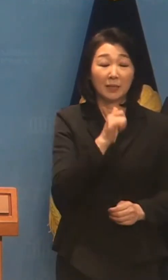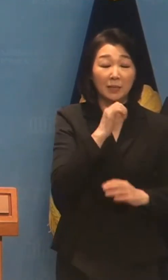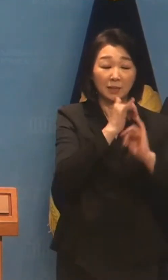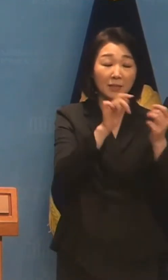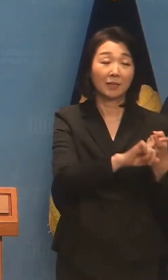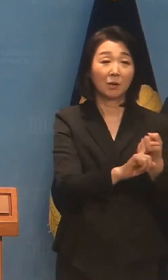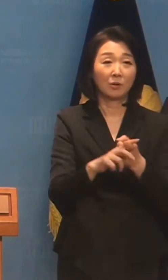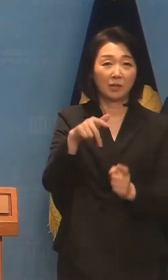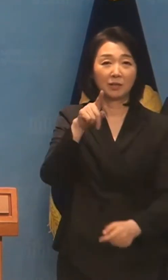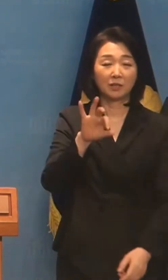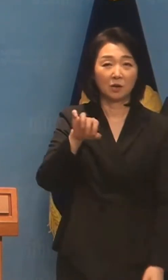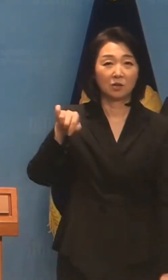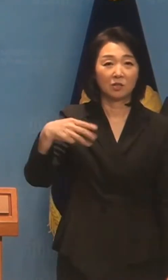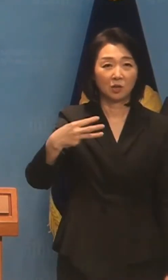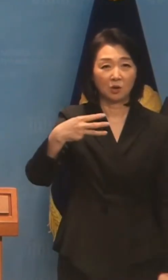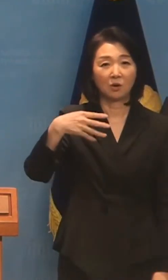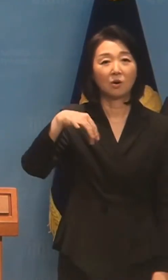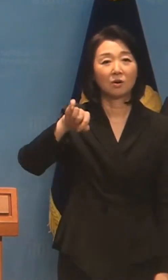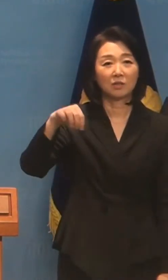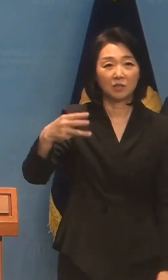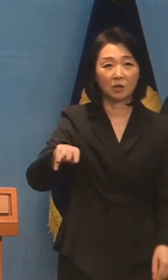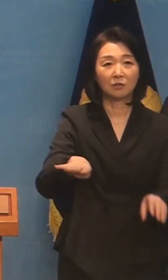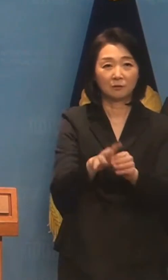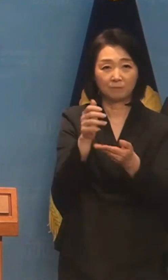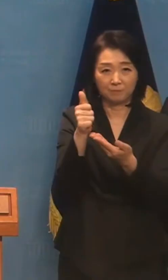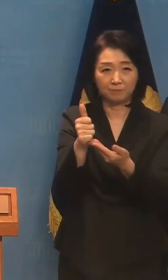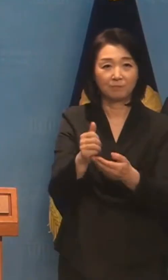빈곤사회연대 정성철 사무국장님,